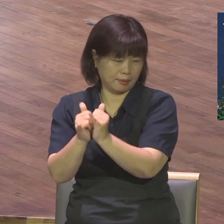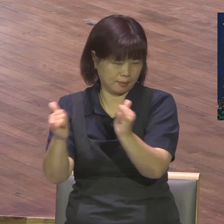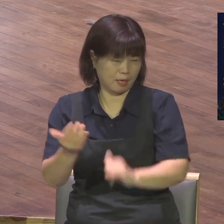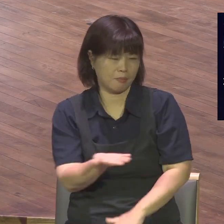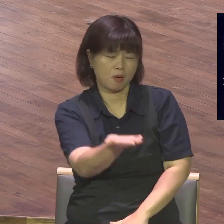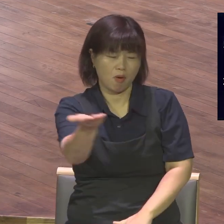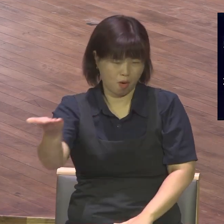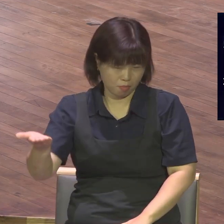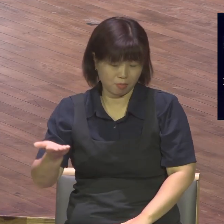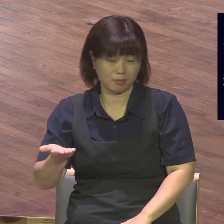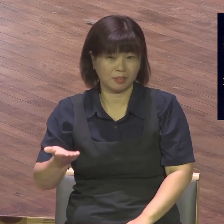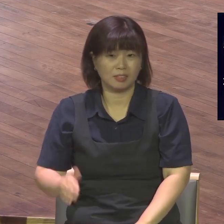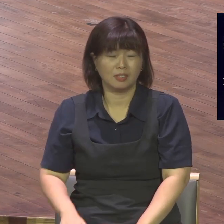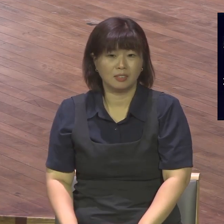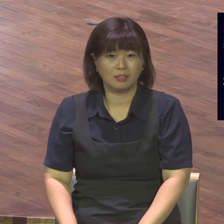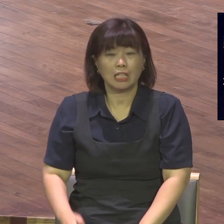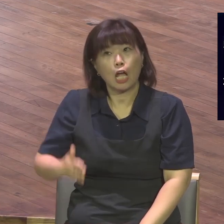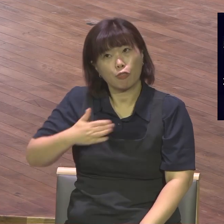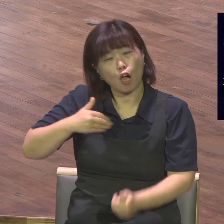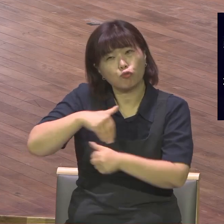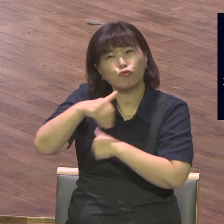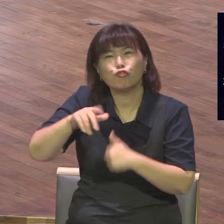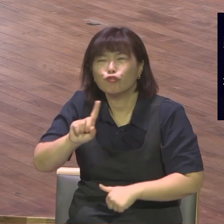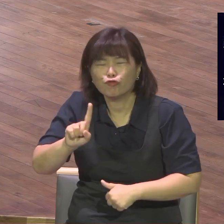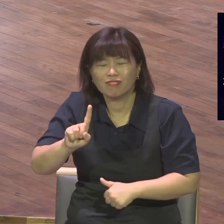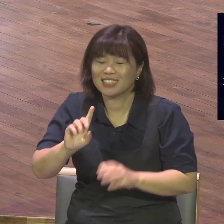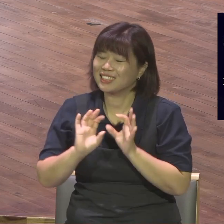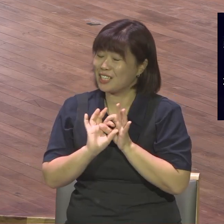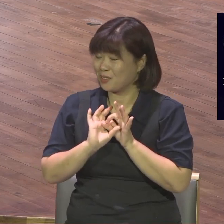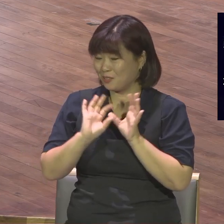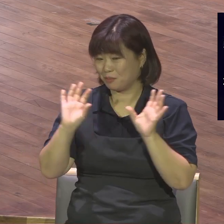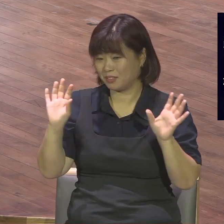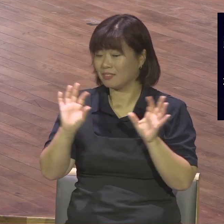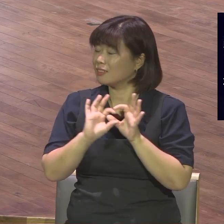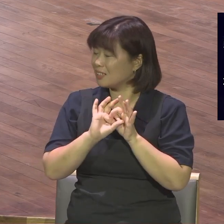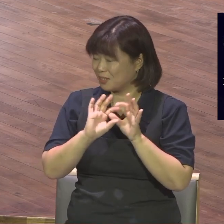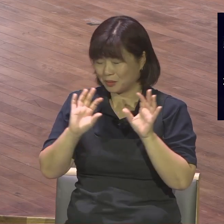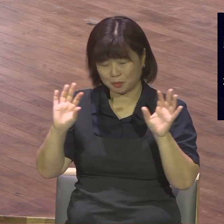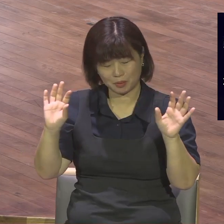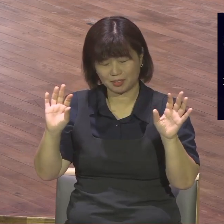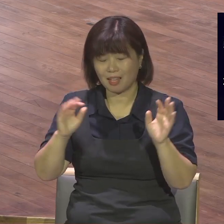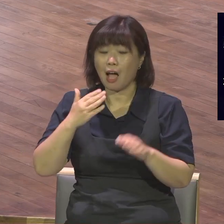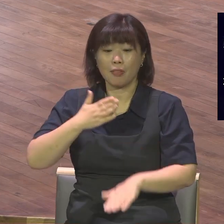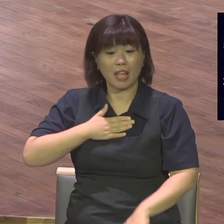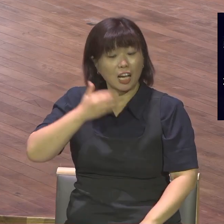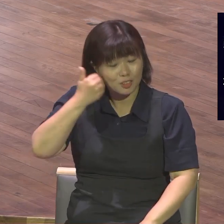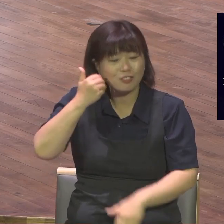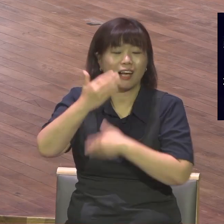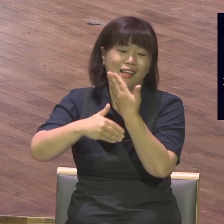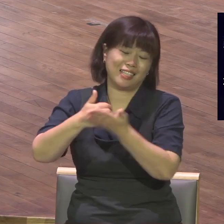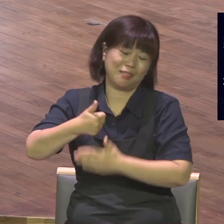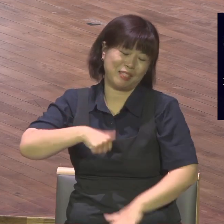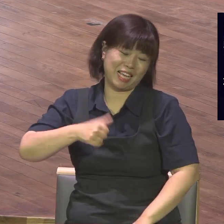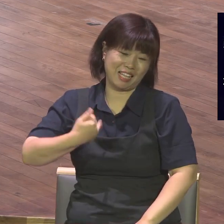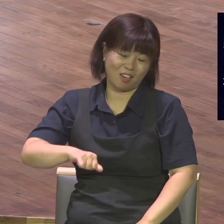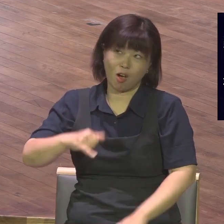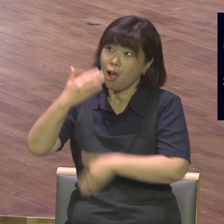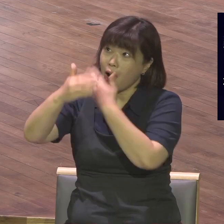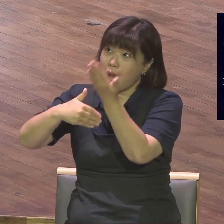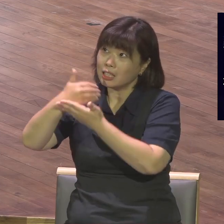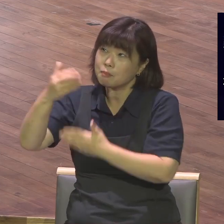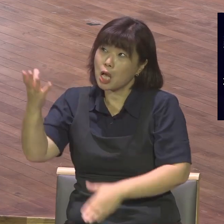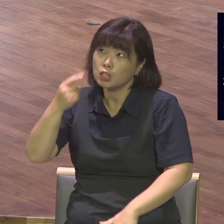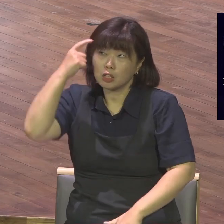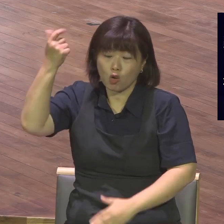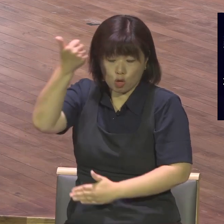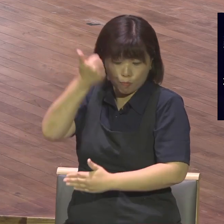수준이 이렇다 저렇다 그 아무 관계 없습니다. 상관없습니다. 여러분은 하나님의 자녀예요. 성령이 함께 계시기 때문에 여러분 기도할 수 있는